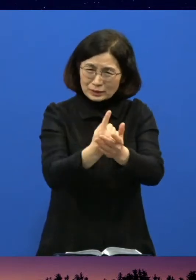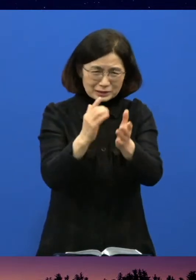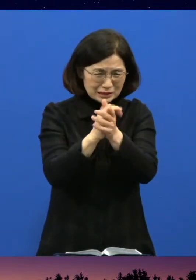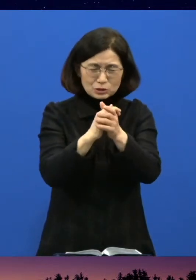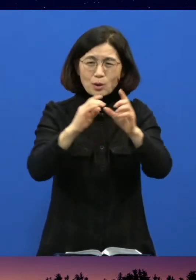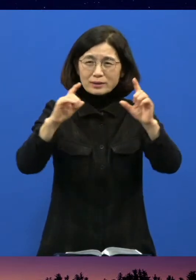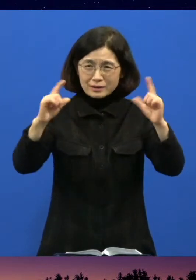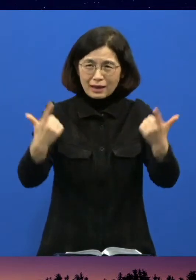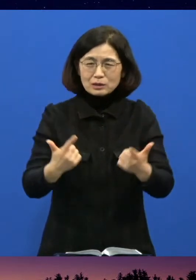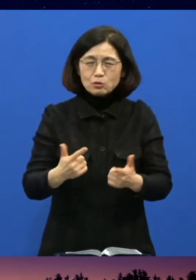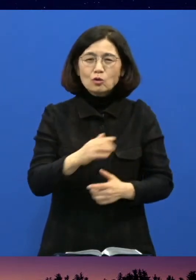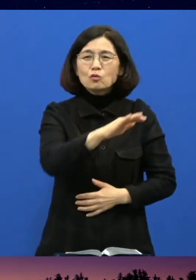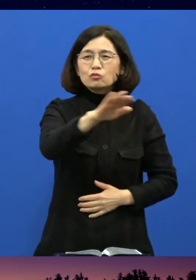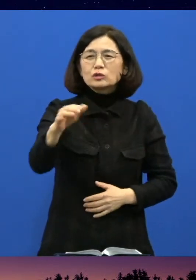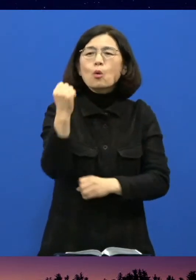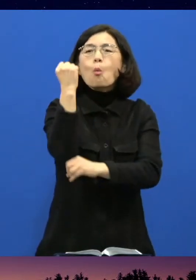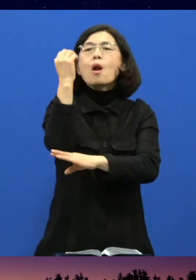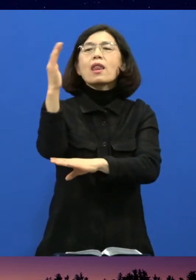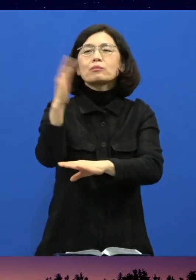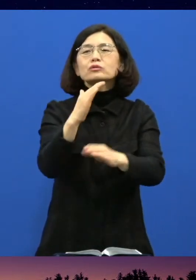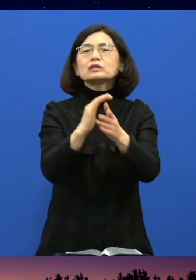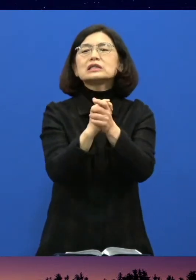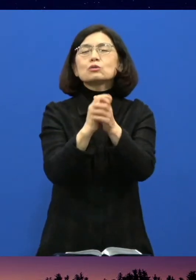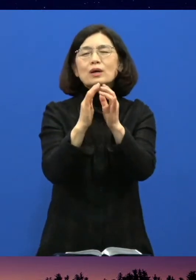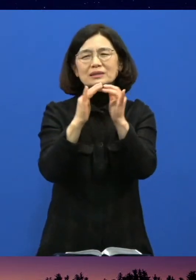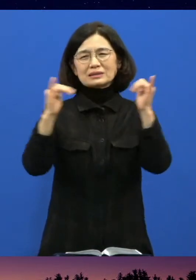우리는 기도하는 사람이기 때문에